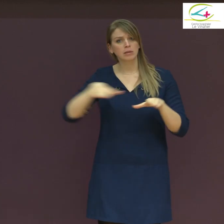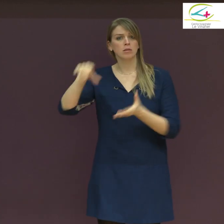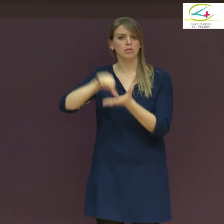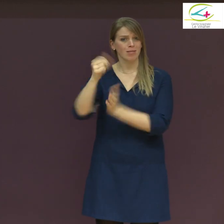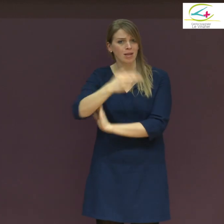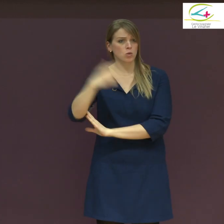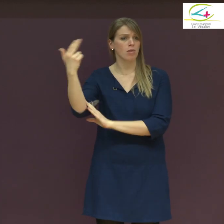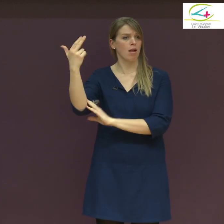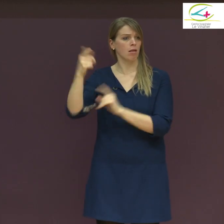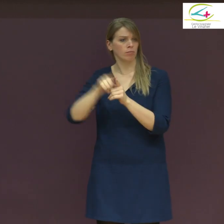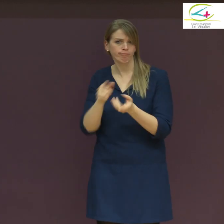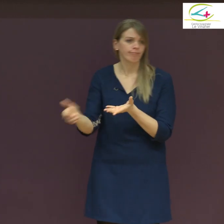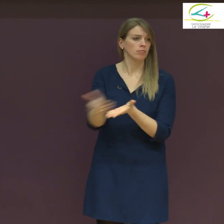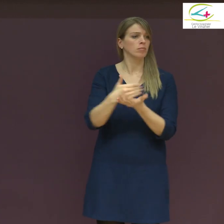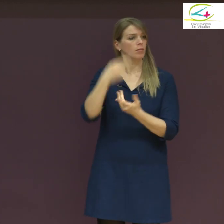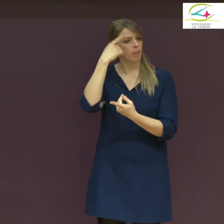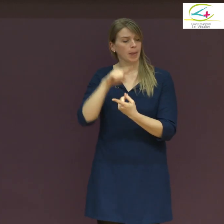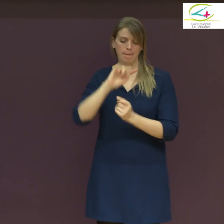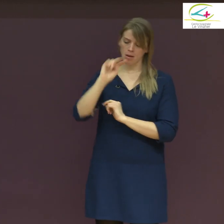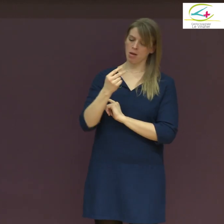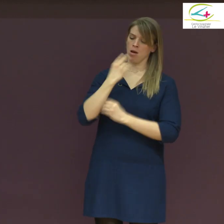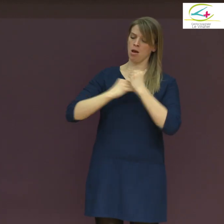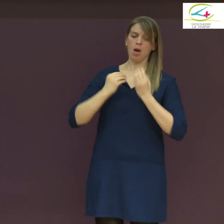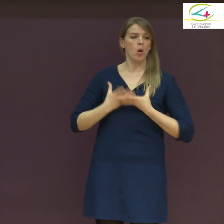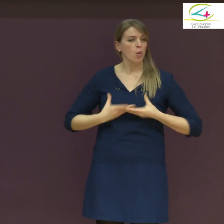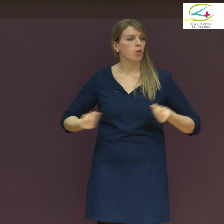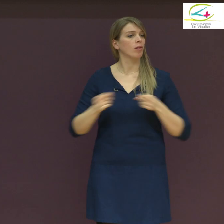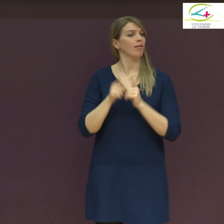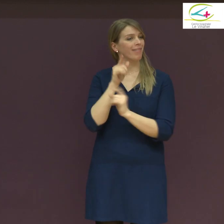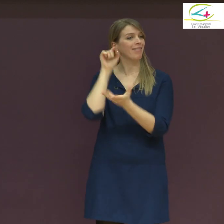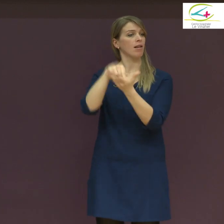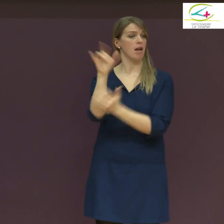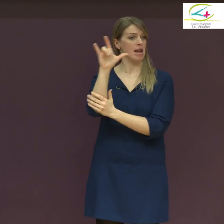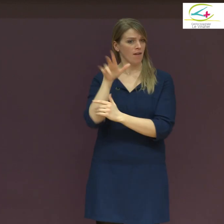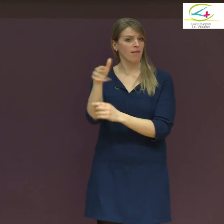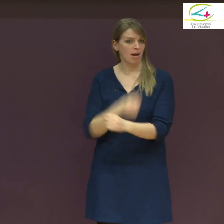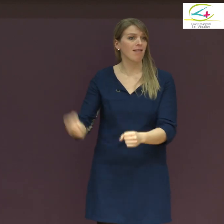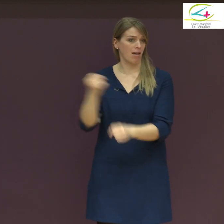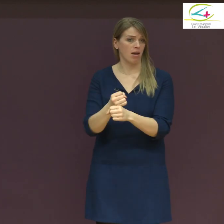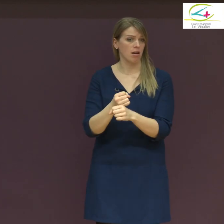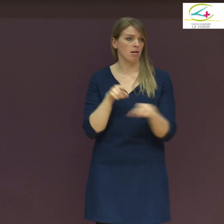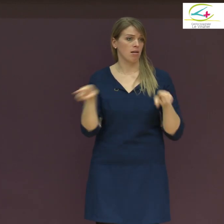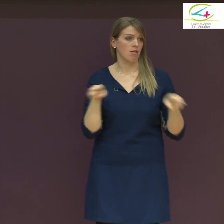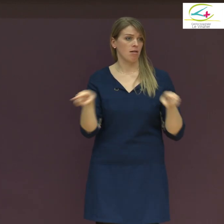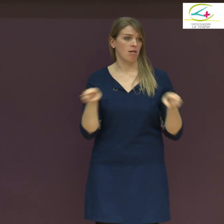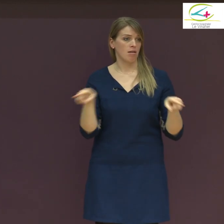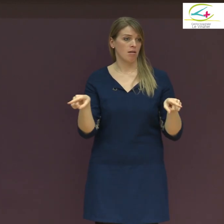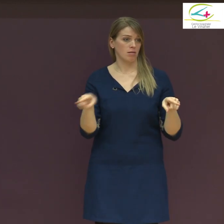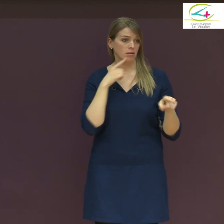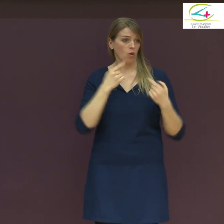de ressources et de résilience qui va s'ouvrir à Lille, hein, pour effectivement intégrer